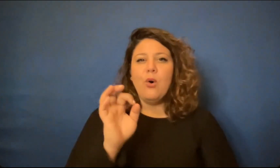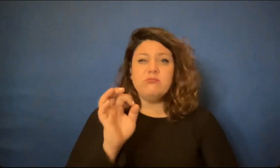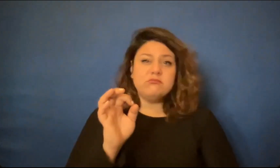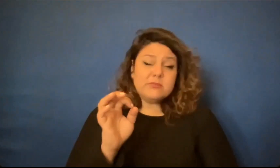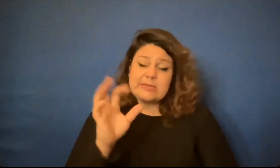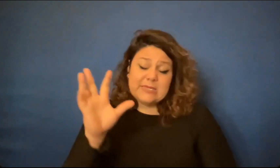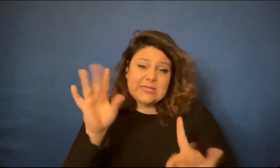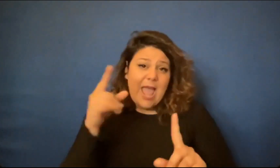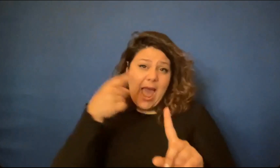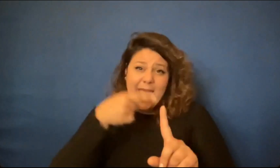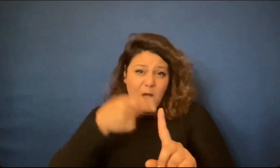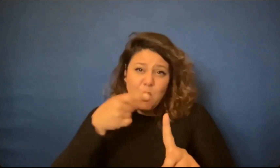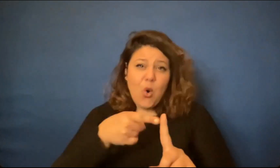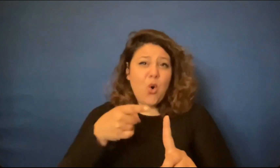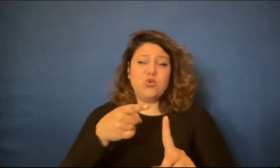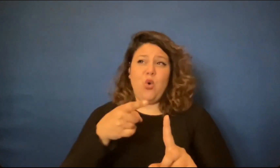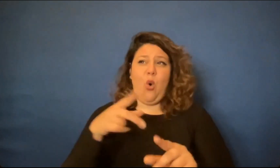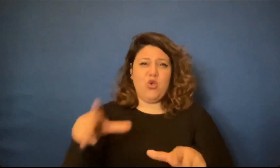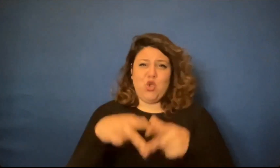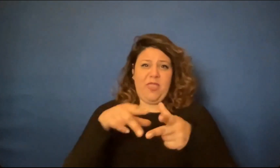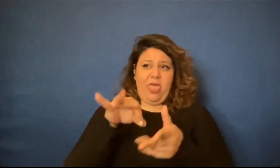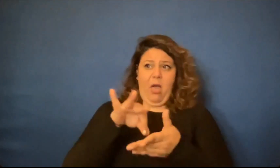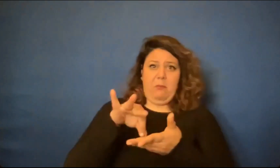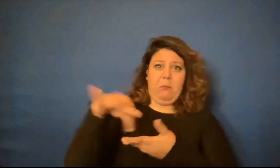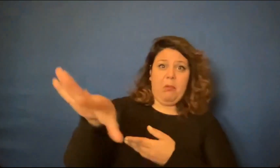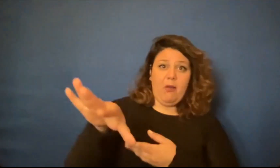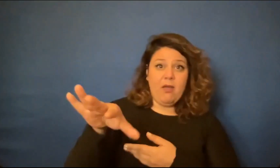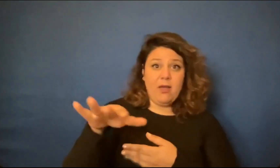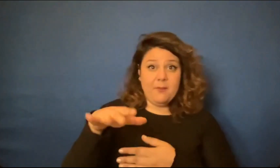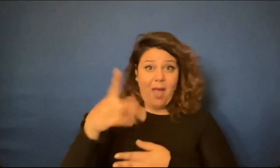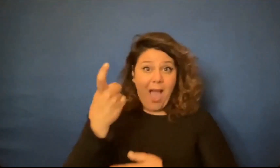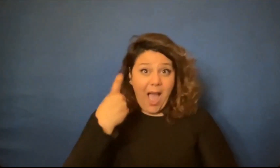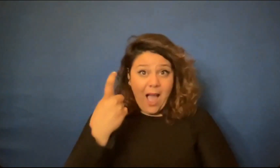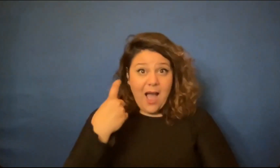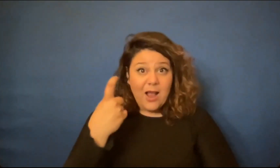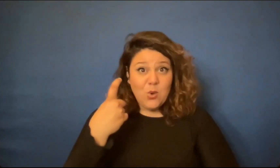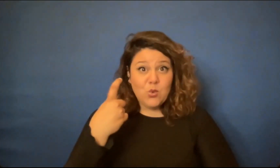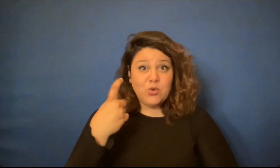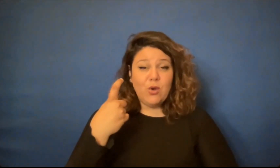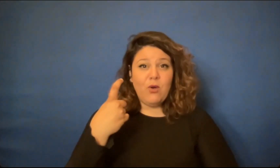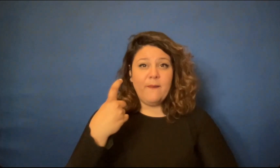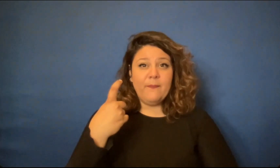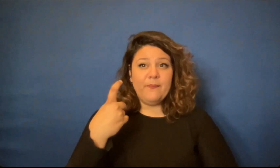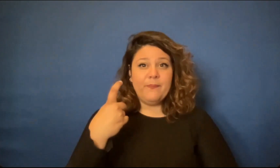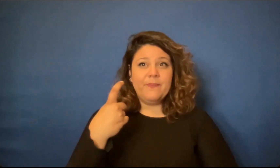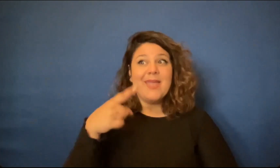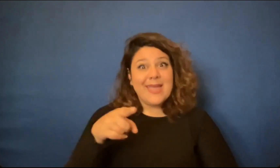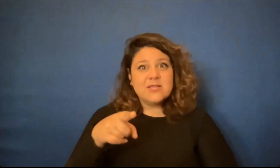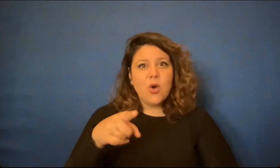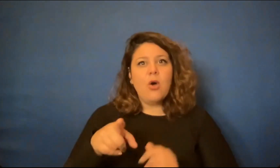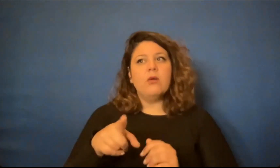este acoso, esta expulsión de la sociedad para los alumnos dentro de la etapa escolar se continúa